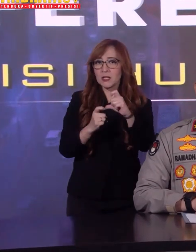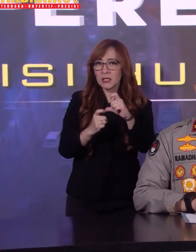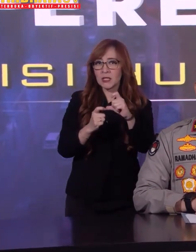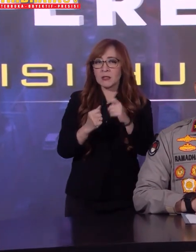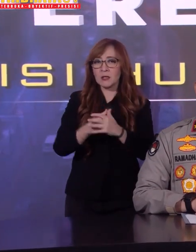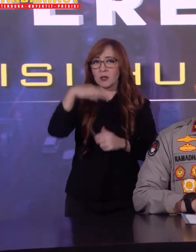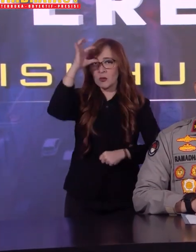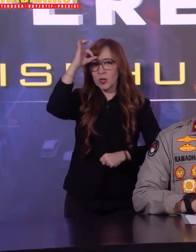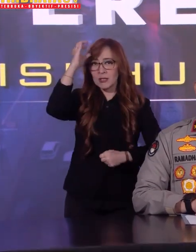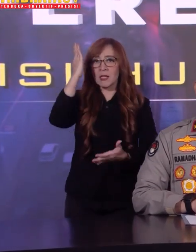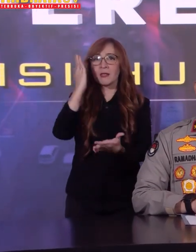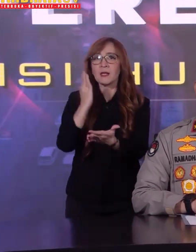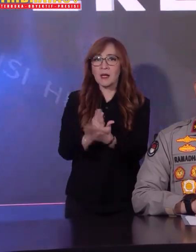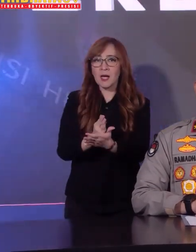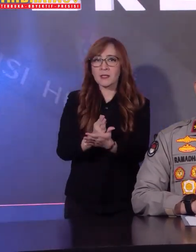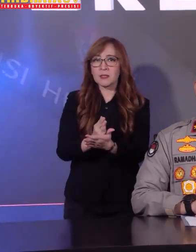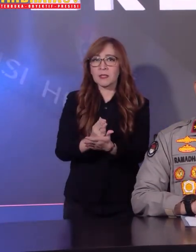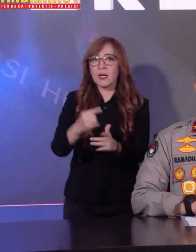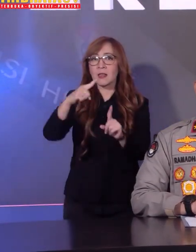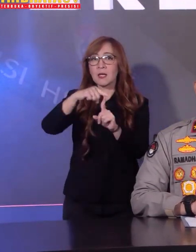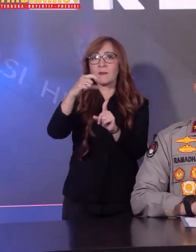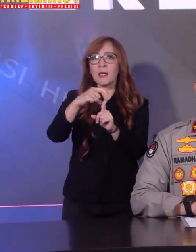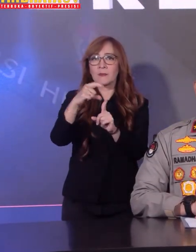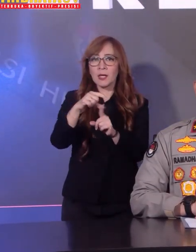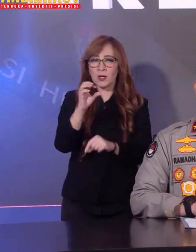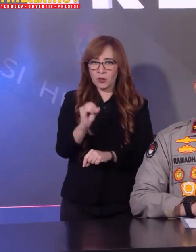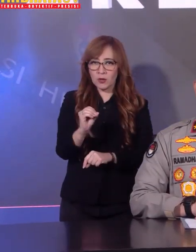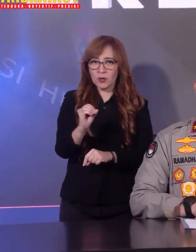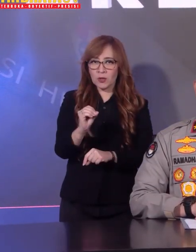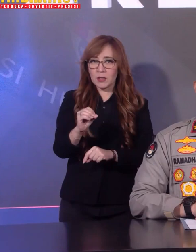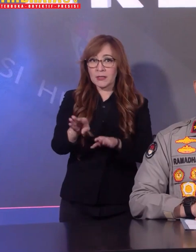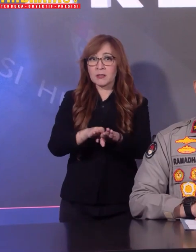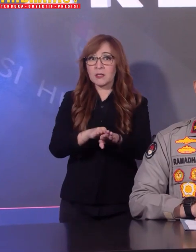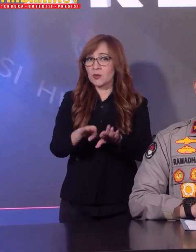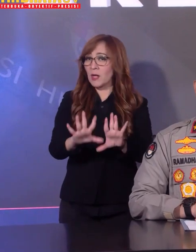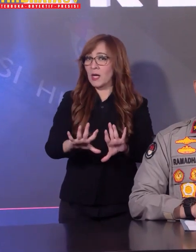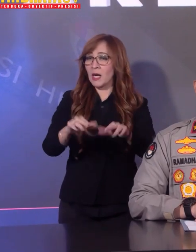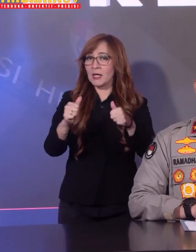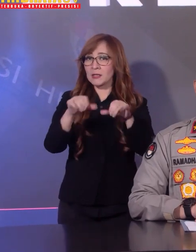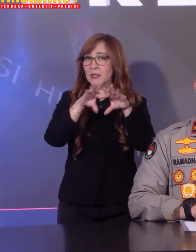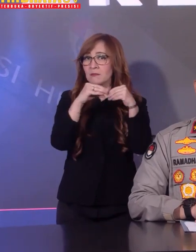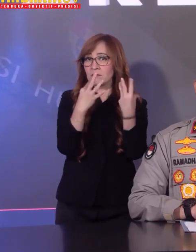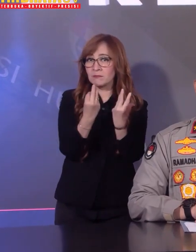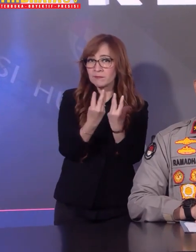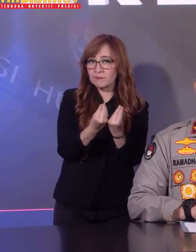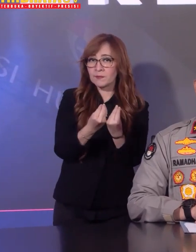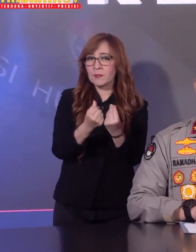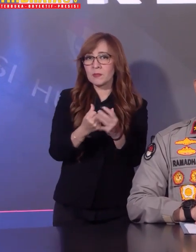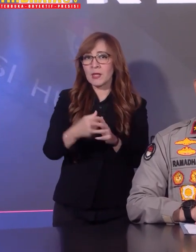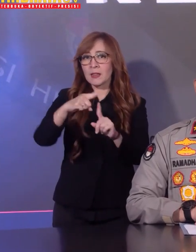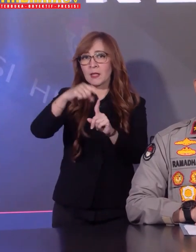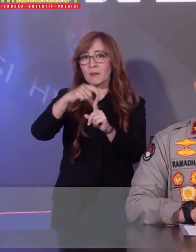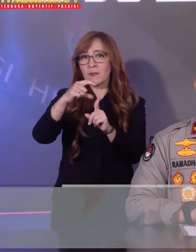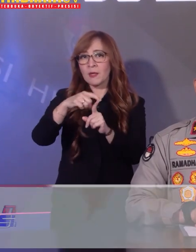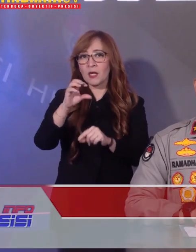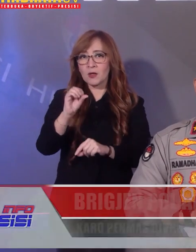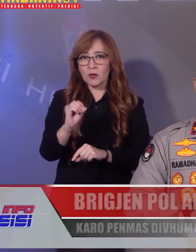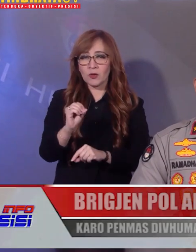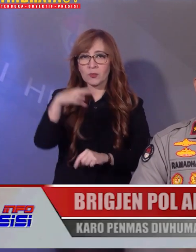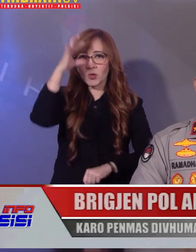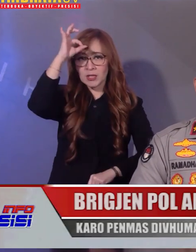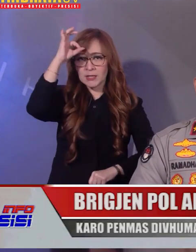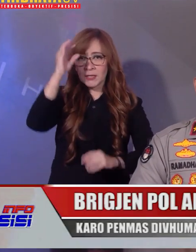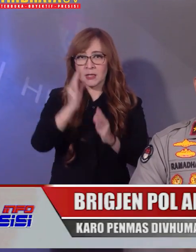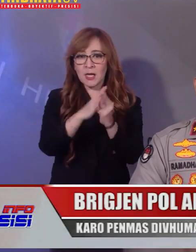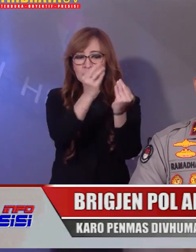Polri menindak tegas terkait tppo berdasarkan hasil anep penanganan tppo satker bariskim Polri